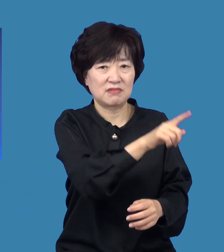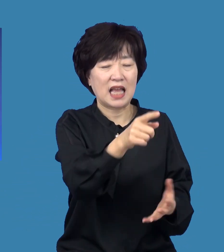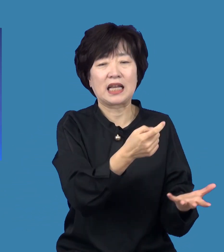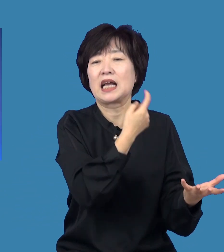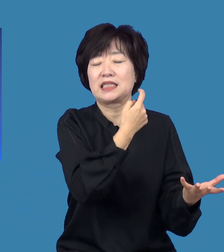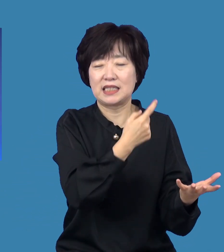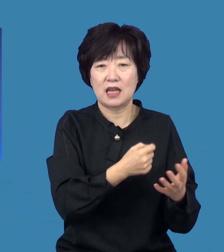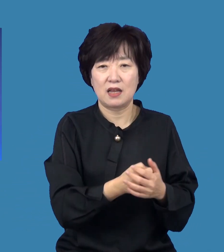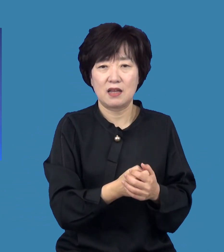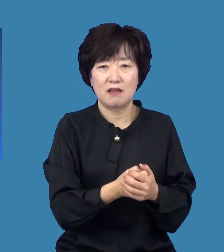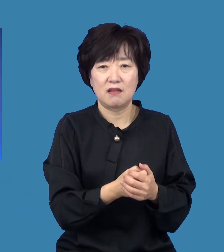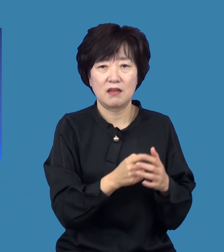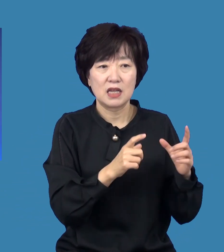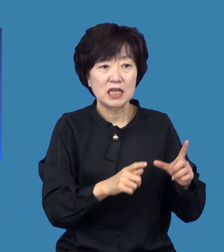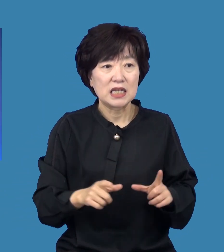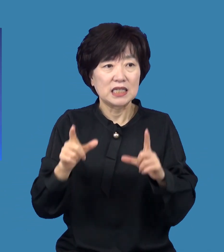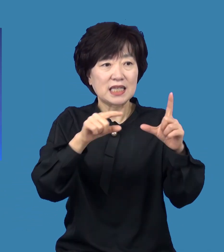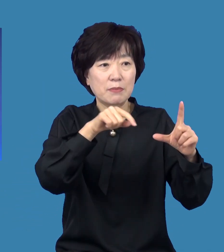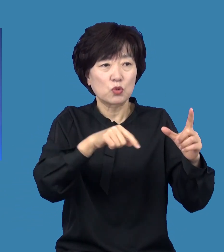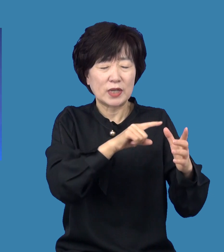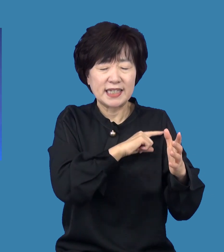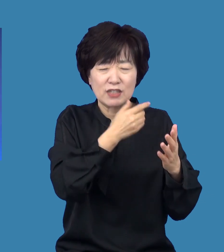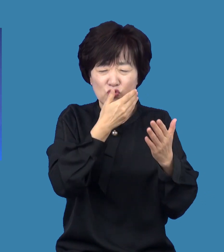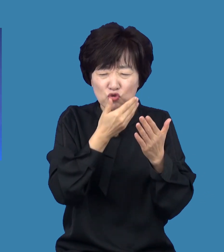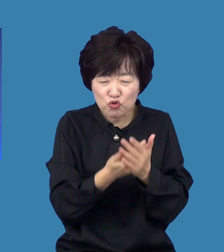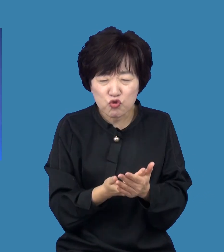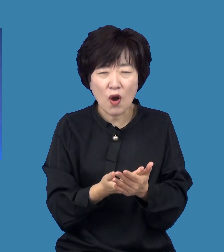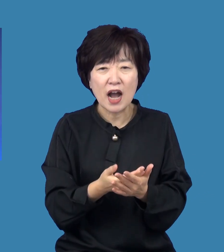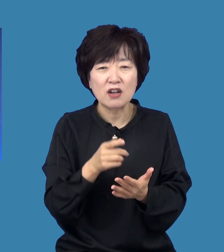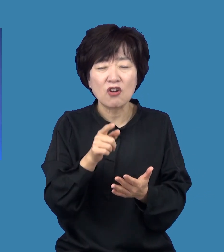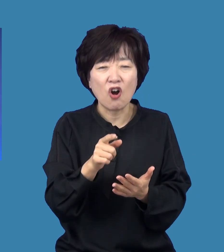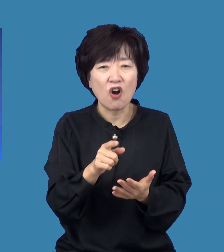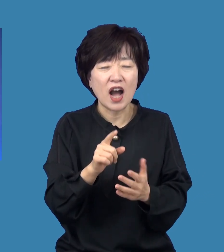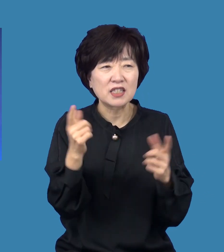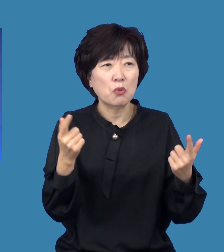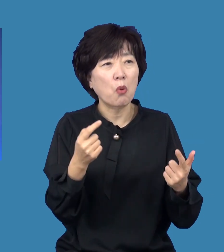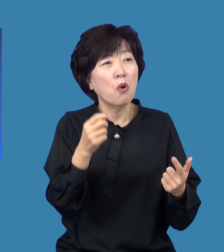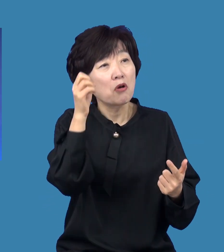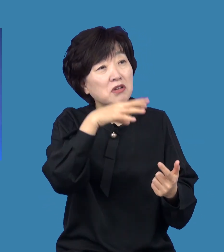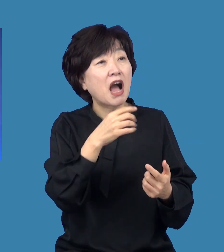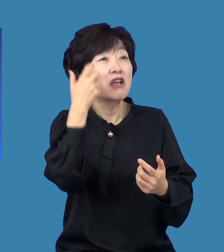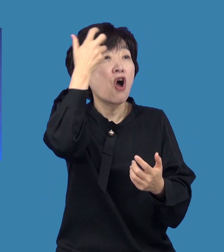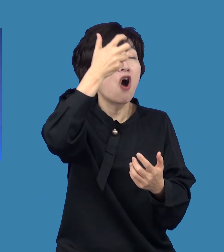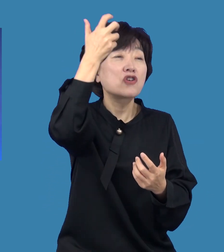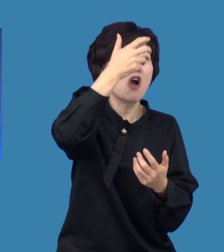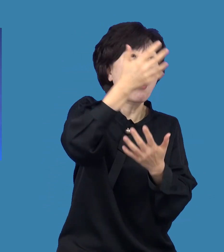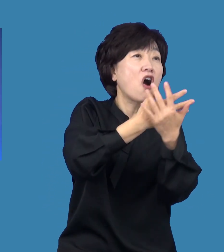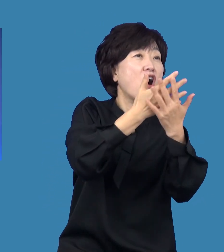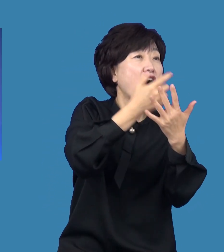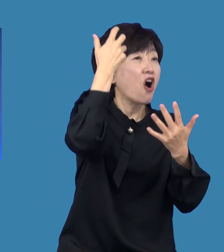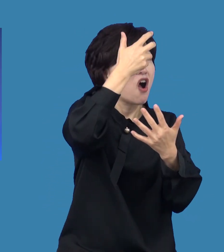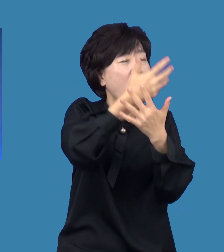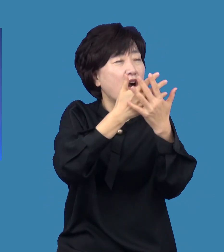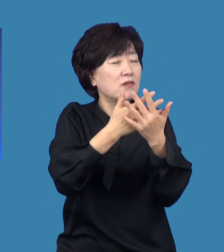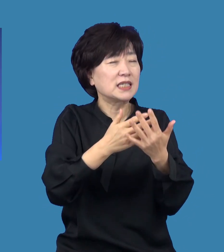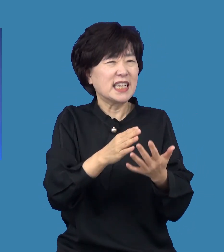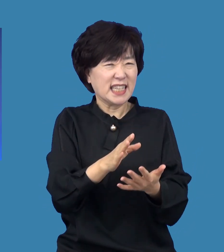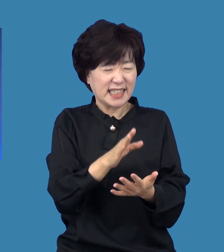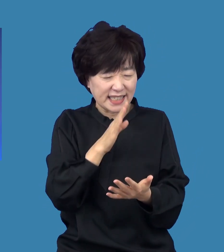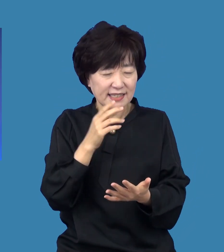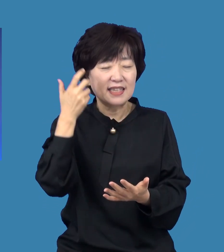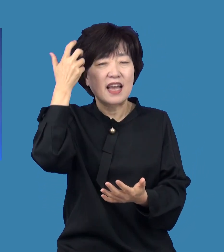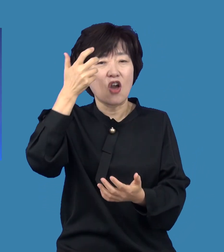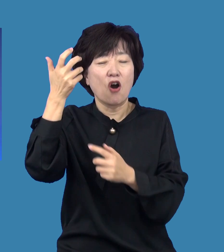부분은 하나도 다루지 않고 무슨 공중에 둥둥 떠다니는 얘기를 하는 게 무슨 진짜 영성이겠습니까? 진짜 영성은 여러분